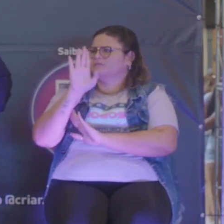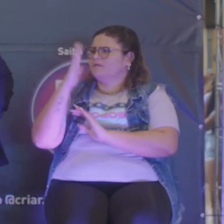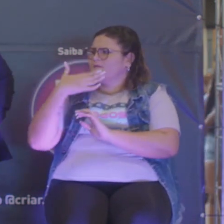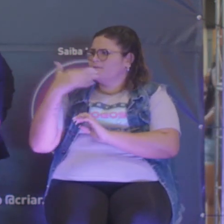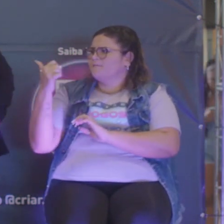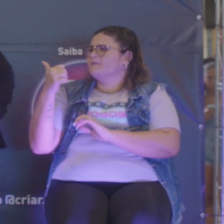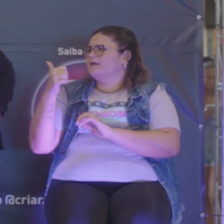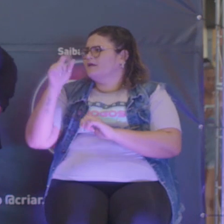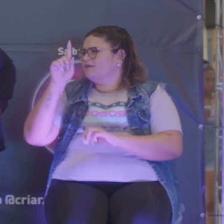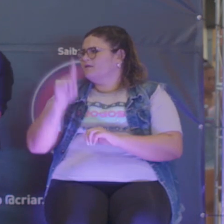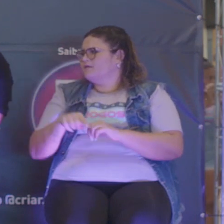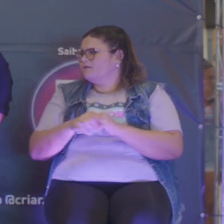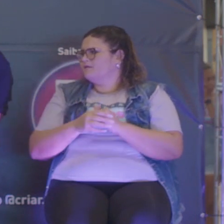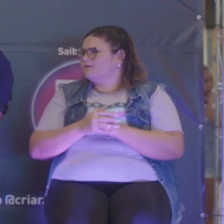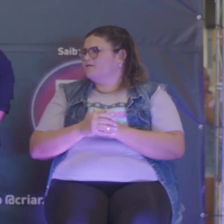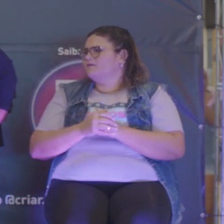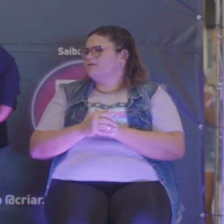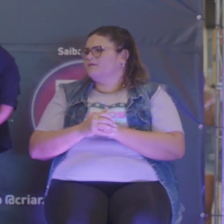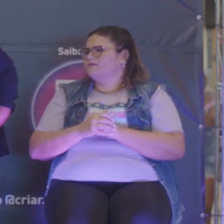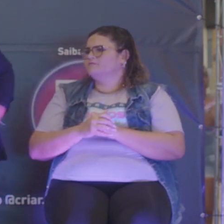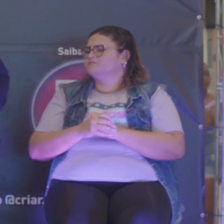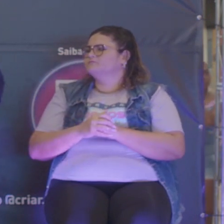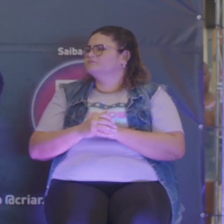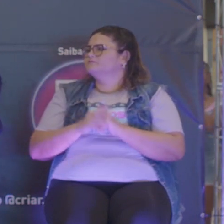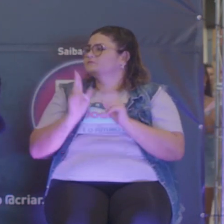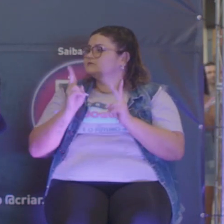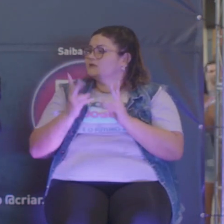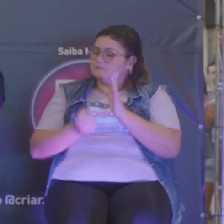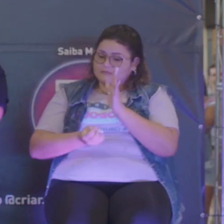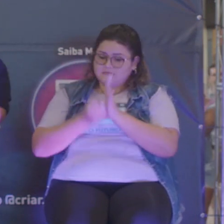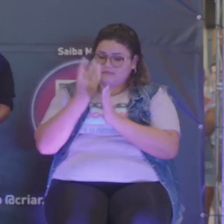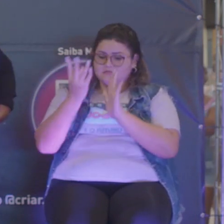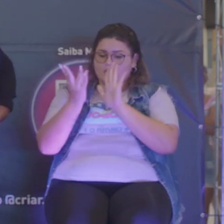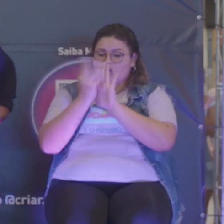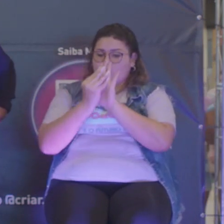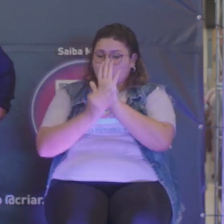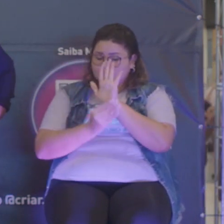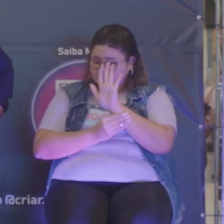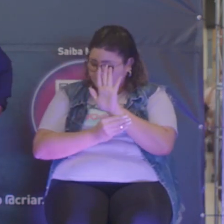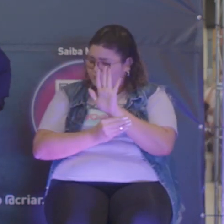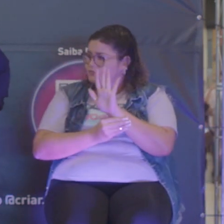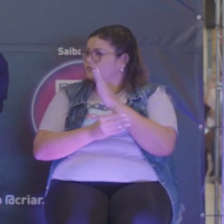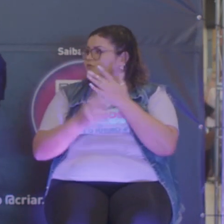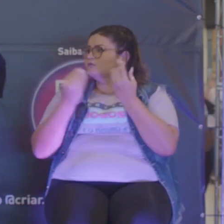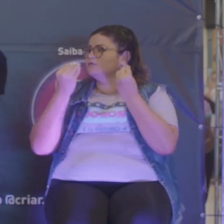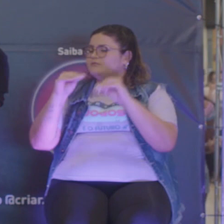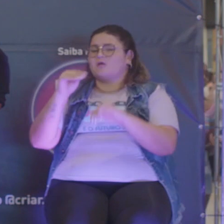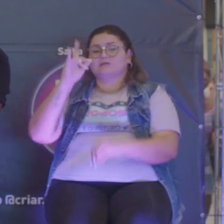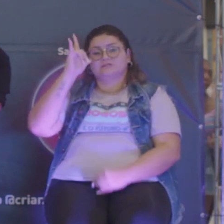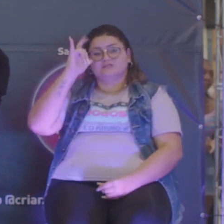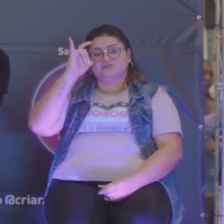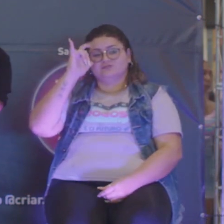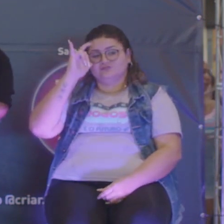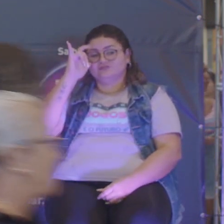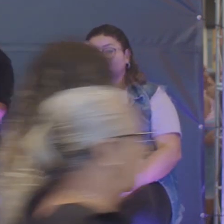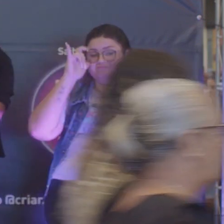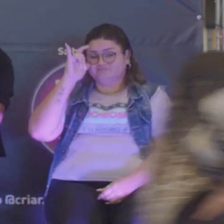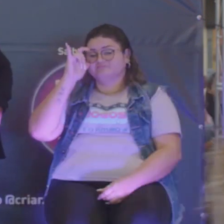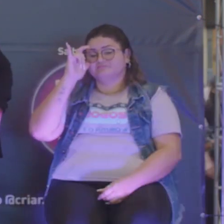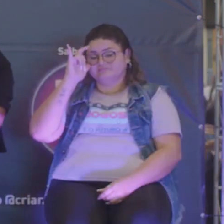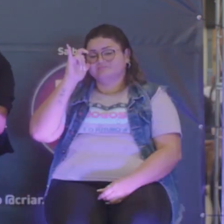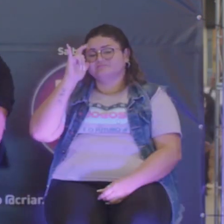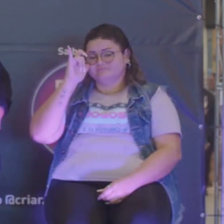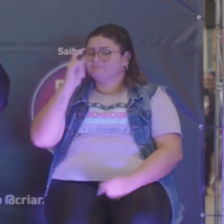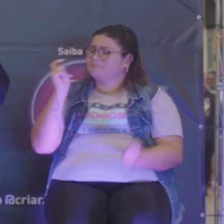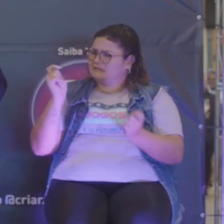ranking. É sempre importante você criar conteúdo sempre. Então, todo mundo tem um Instagram hoje em dia. Se você fez